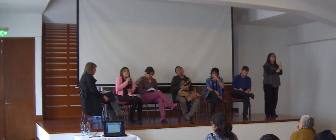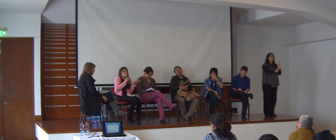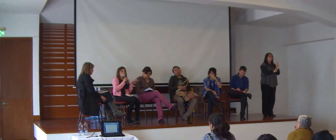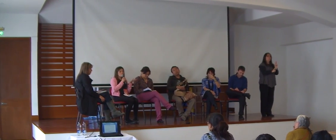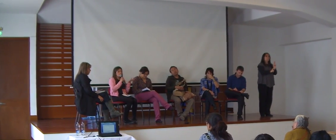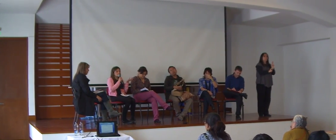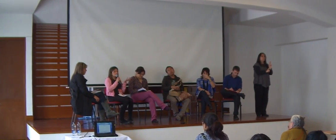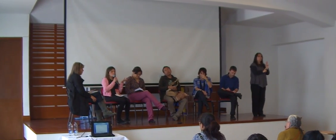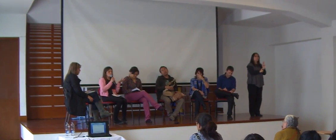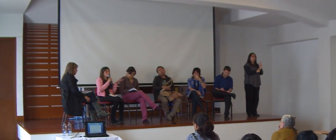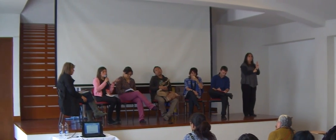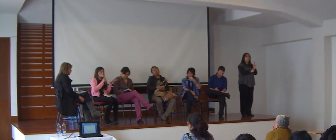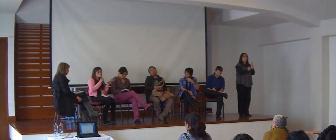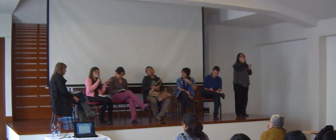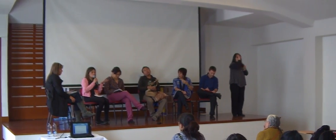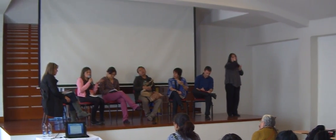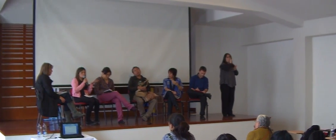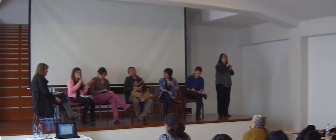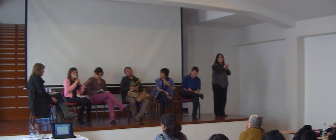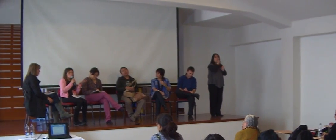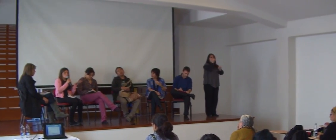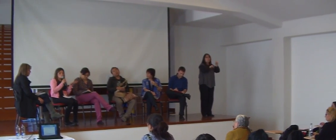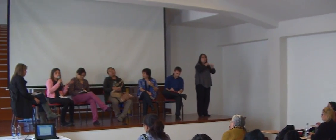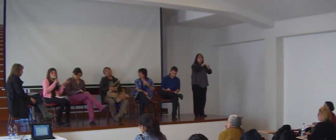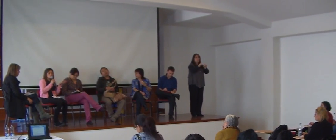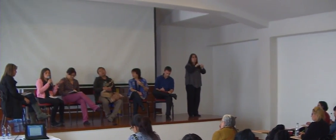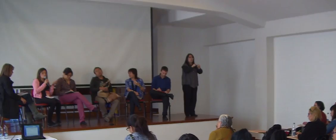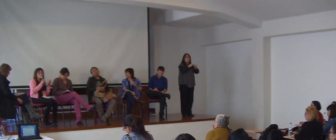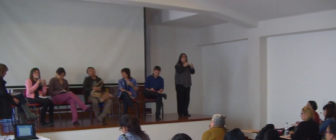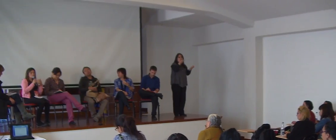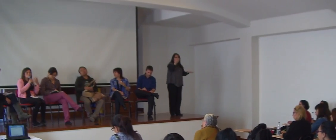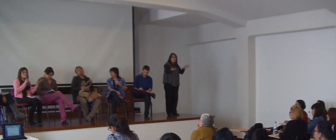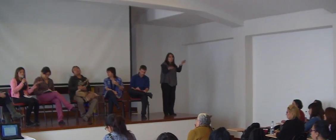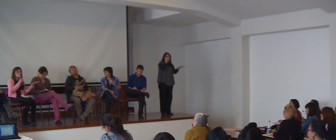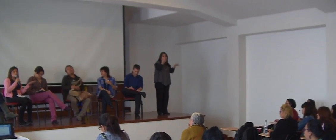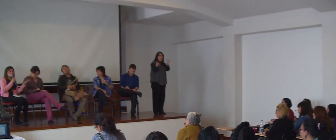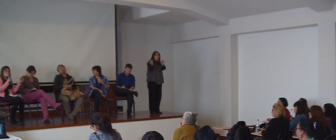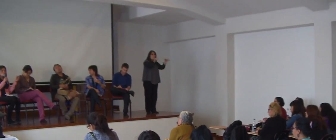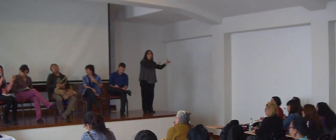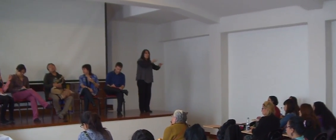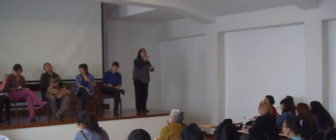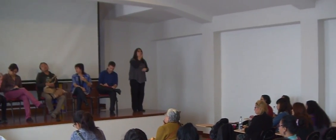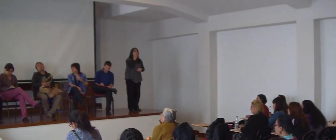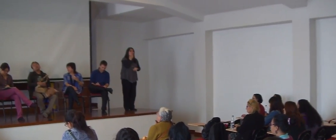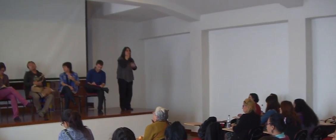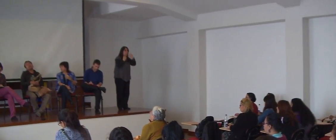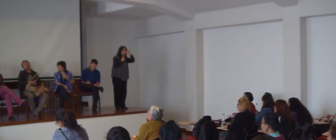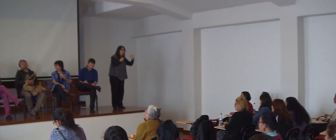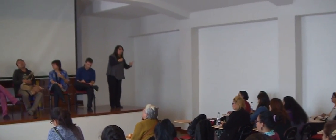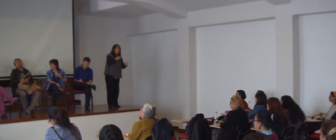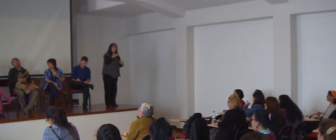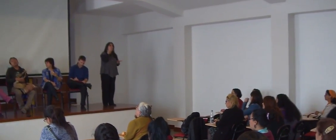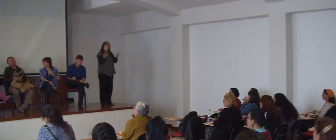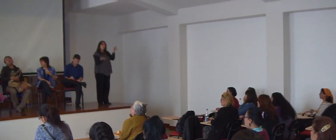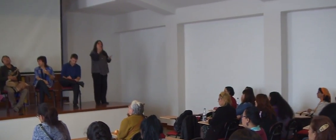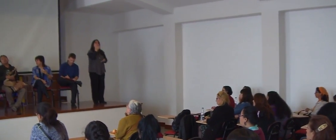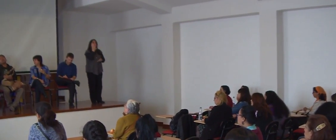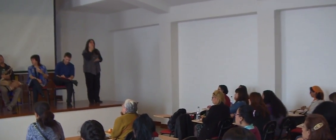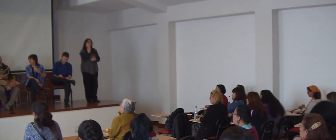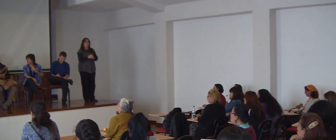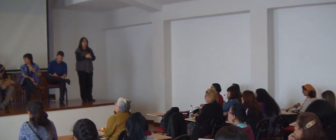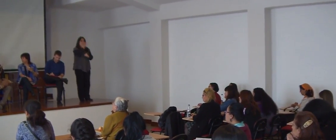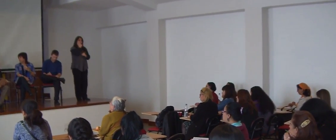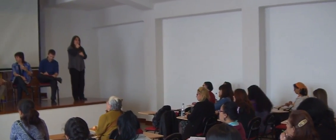lo podría comparar del mundo de los colores. Los colores son diversos. Hay rojos, pero esos